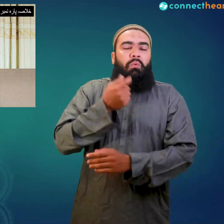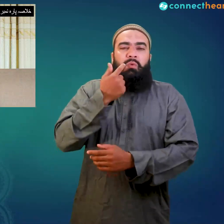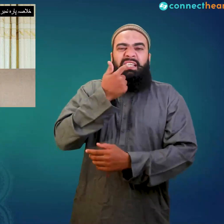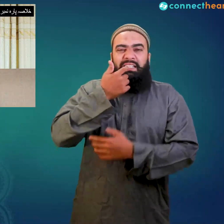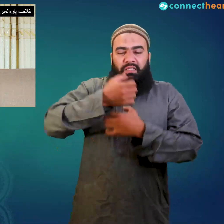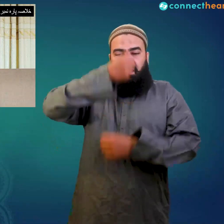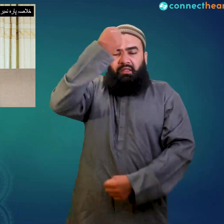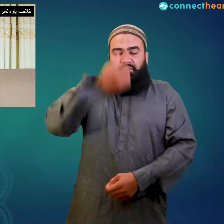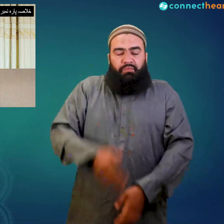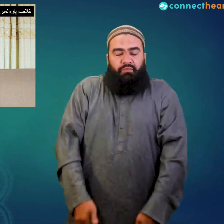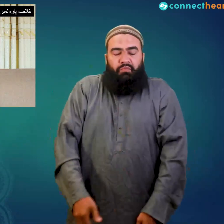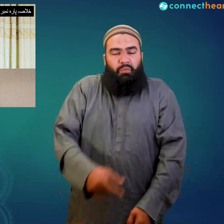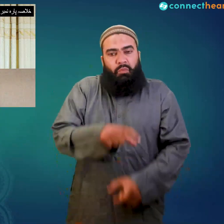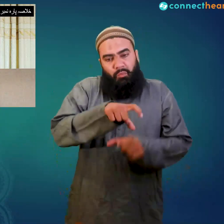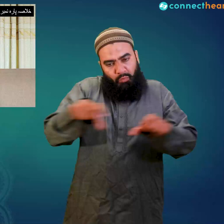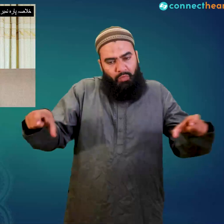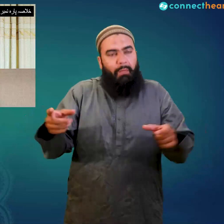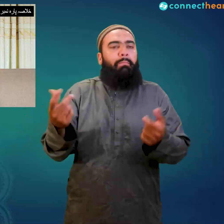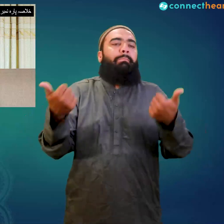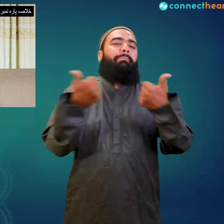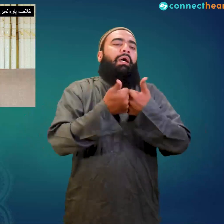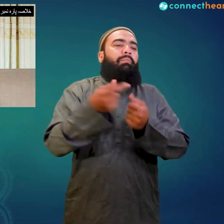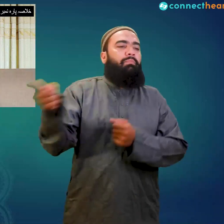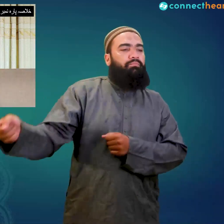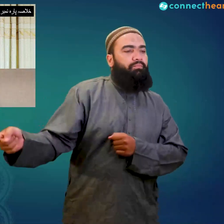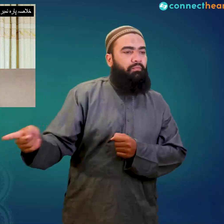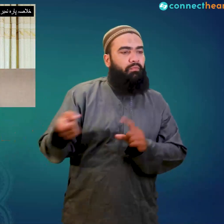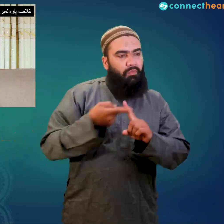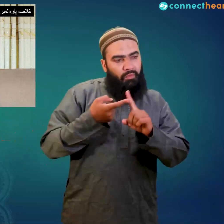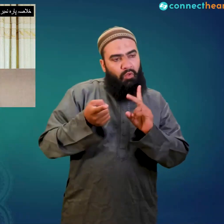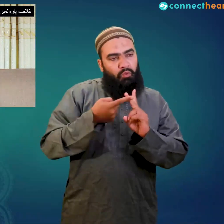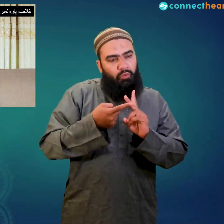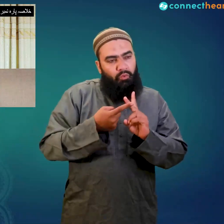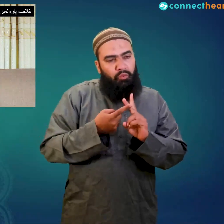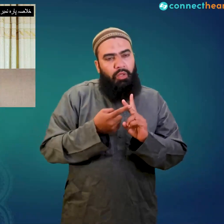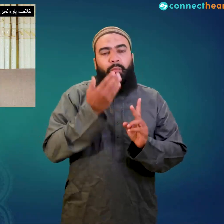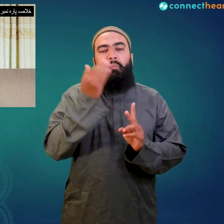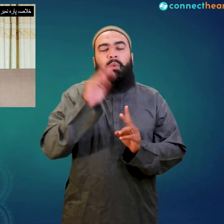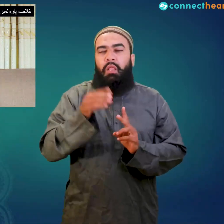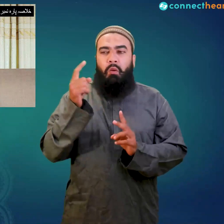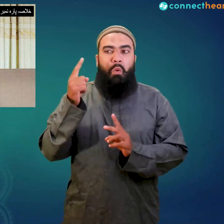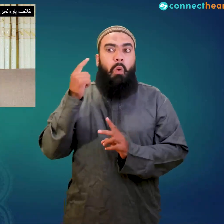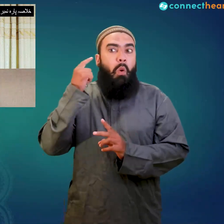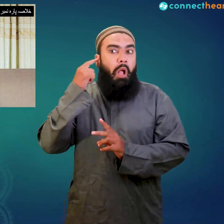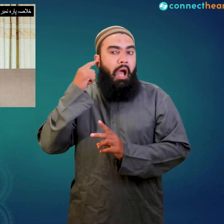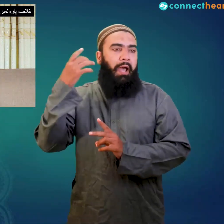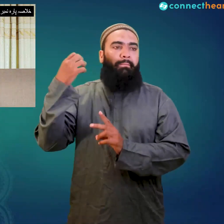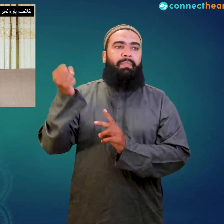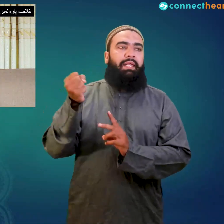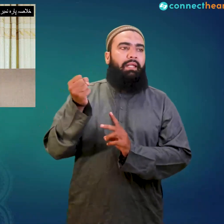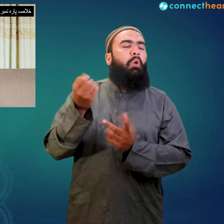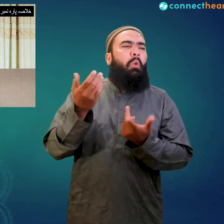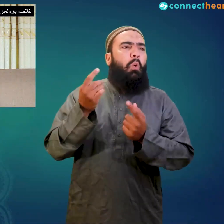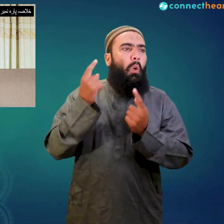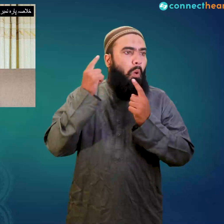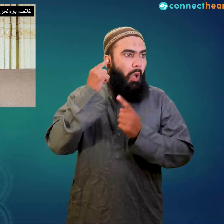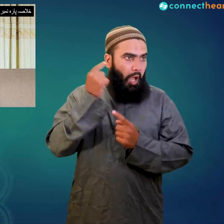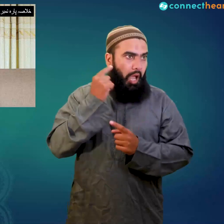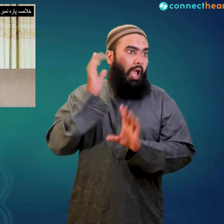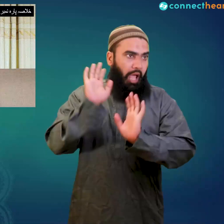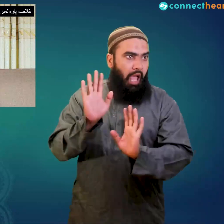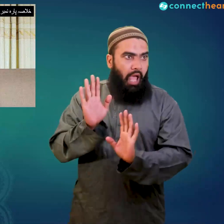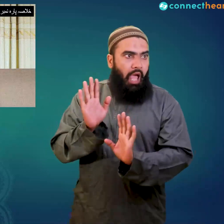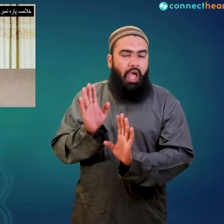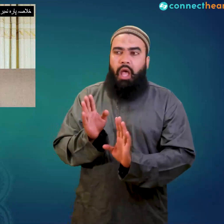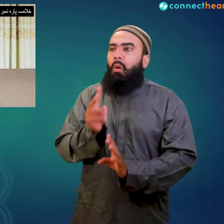پہنچانا بالکل بیکار ہے۔ دوسرا فرمایا کہ ان کی مثال بہرے کی سی ہے کہ جب اس کو کوئی